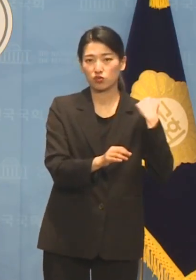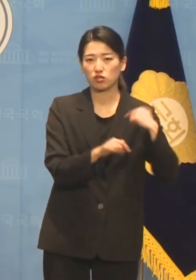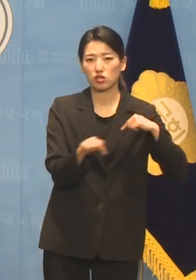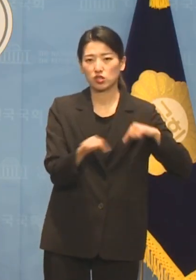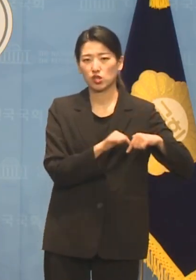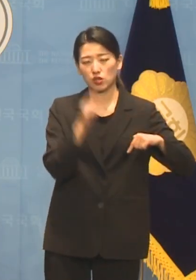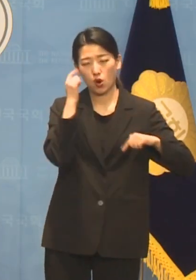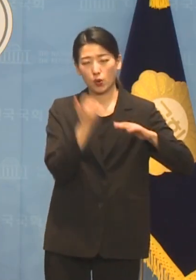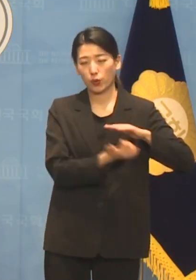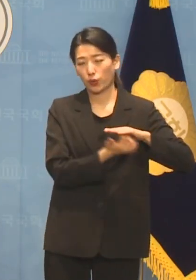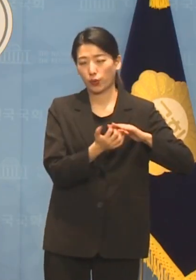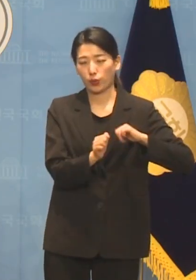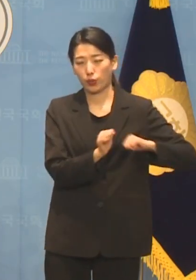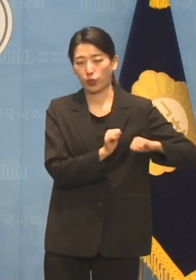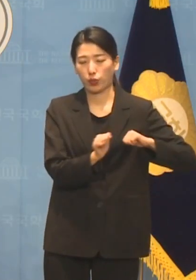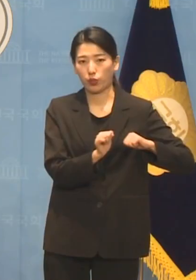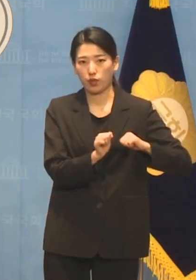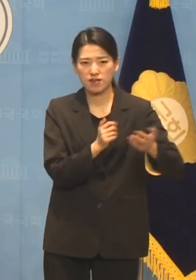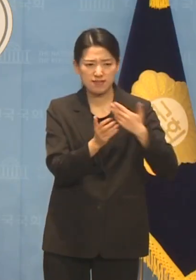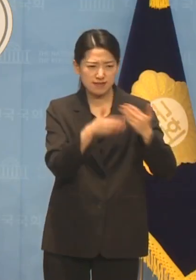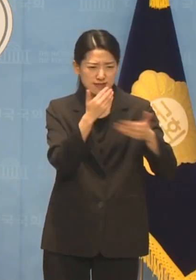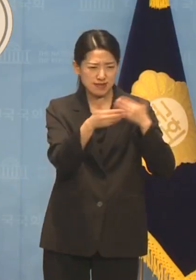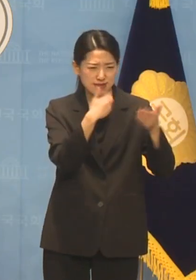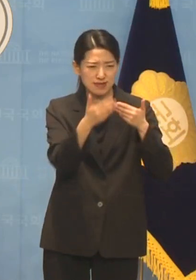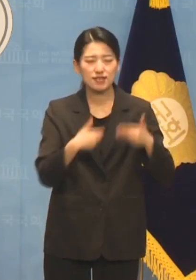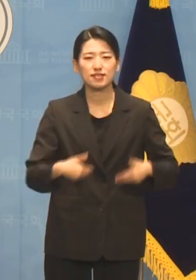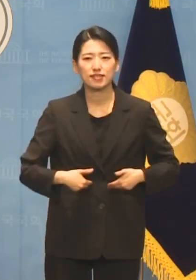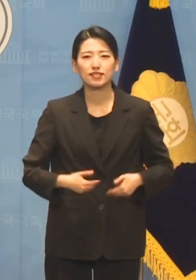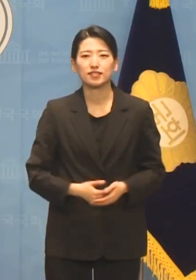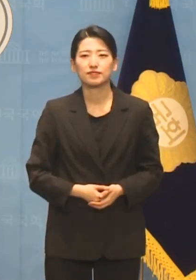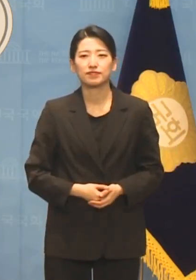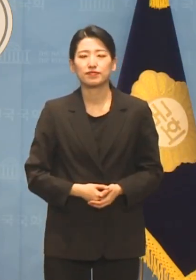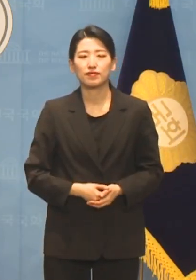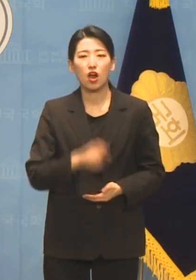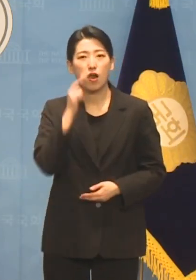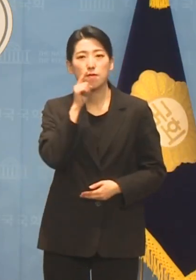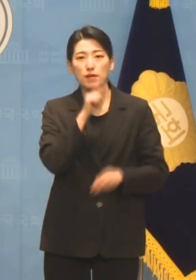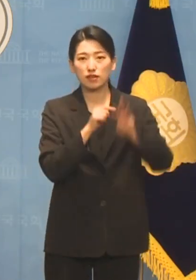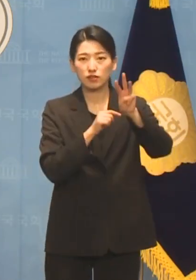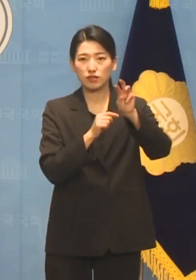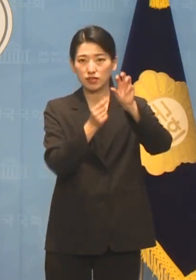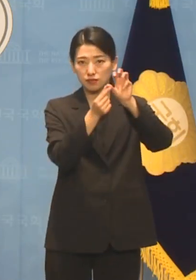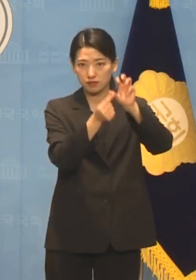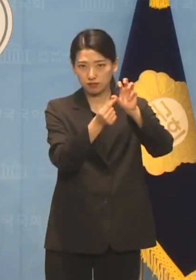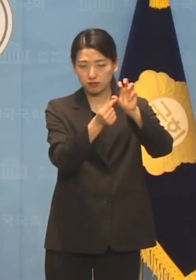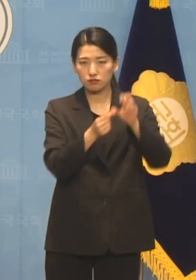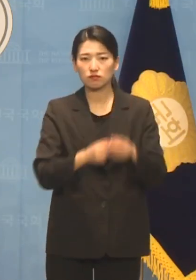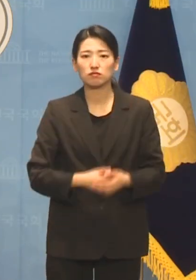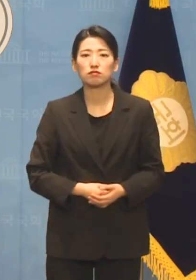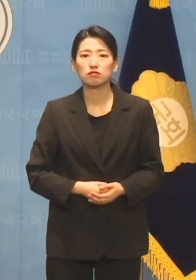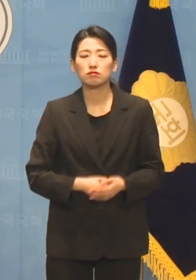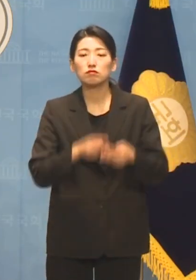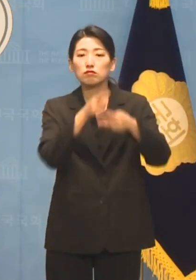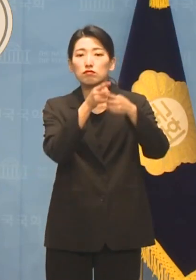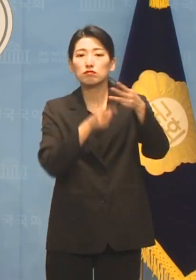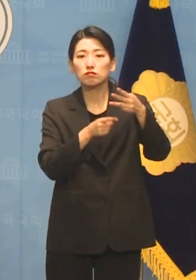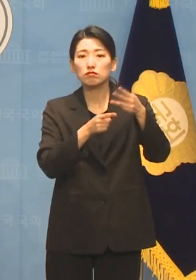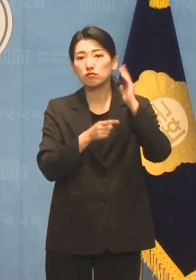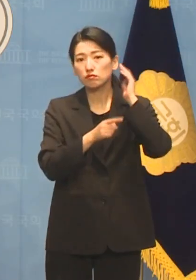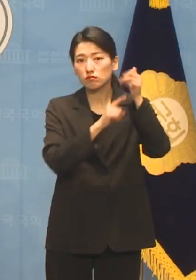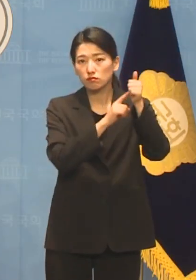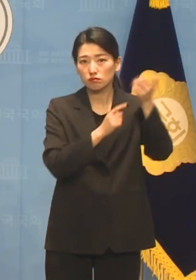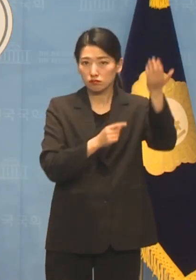공작의 전모를 밝혀내는 일입니다. 마지막으로 35번째입니다. 윤석열 대통령은 2021년 12월